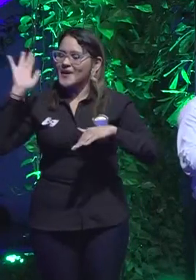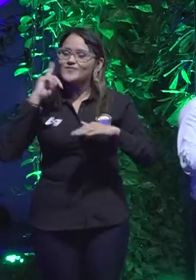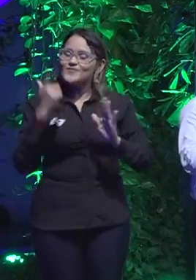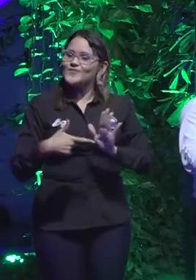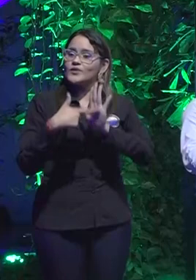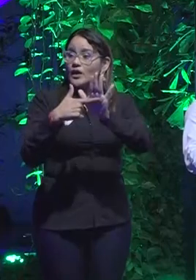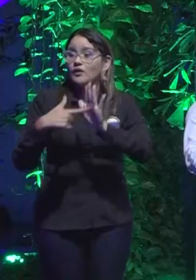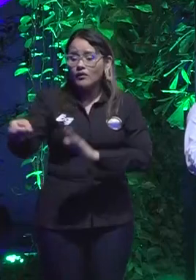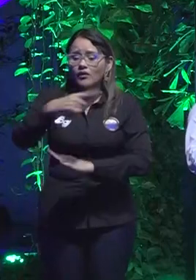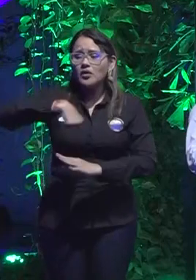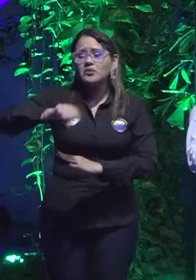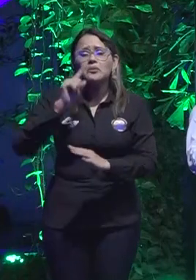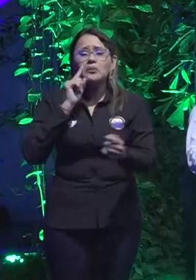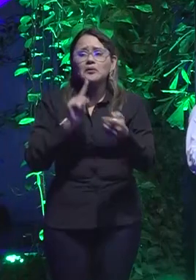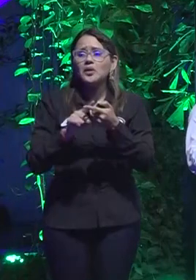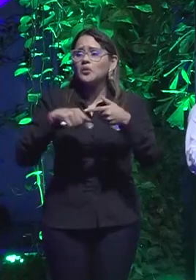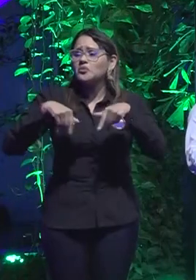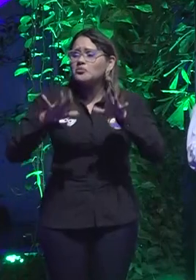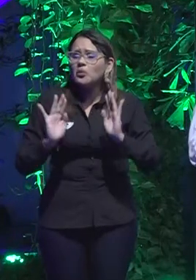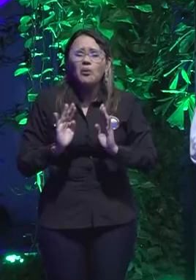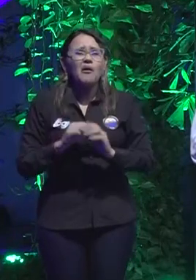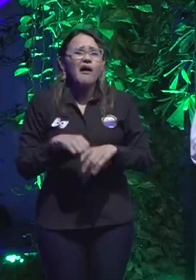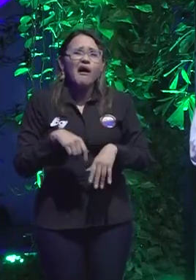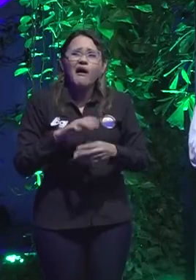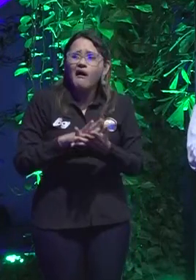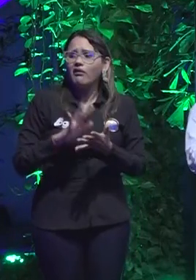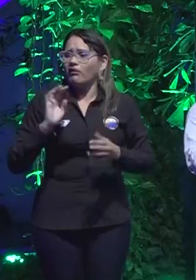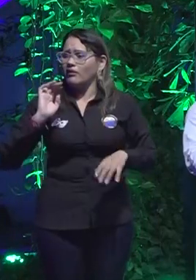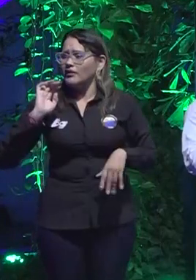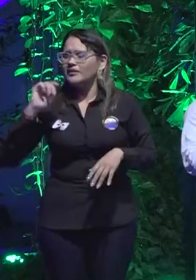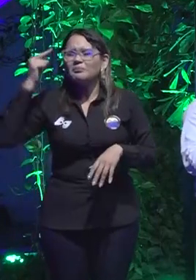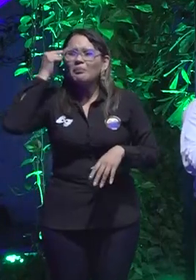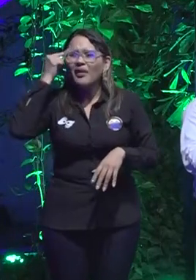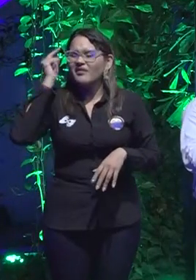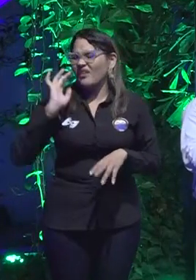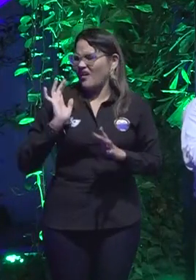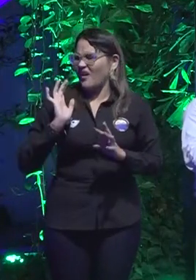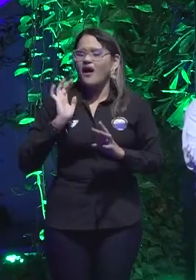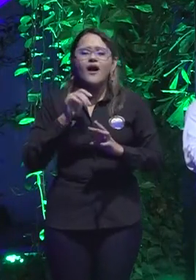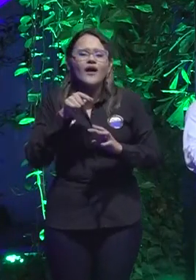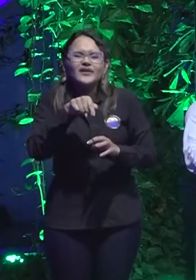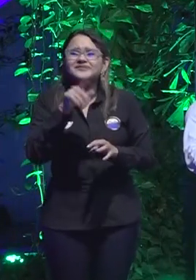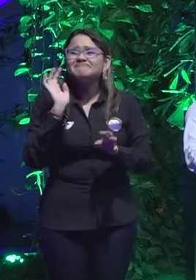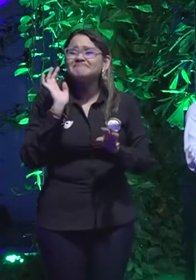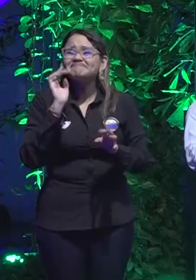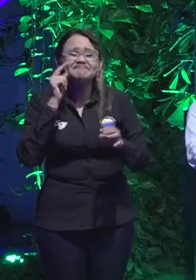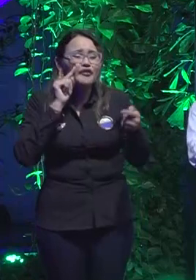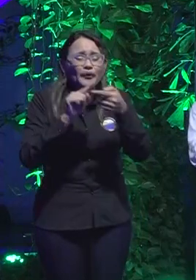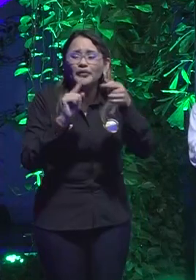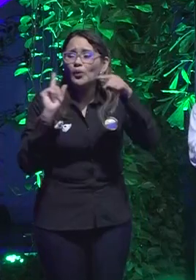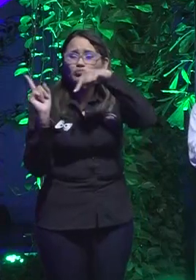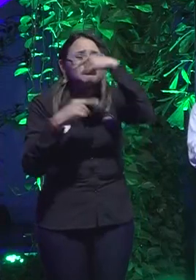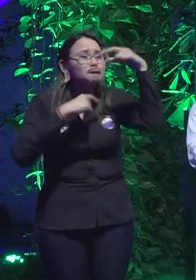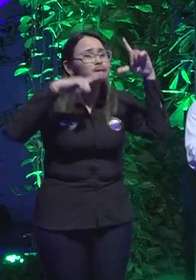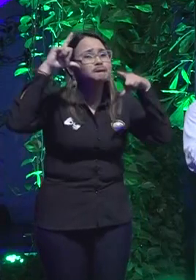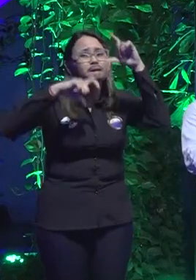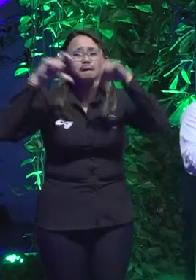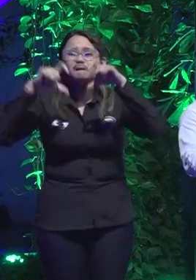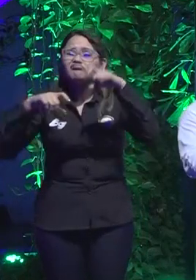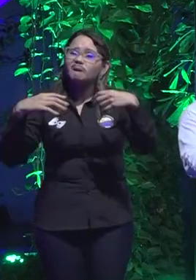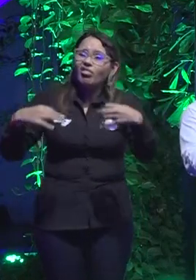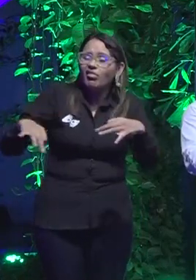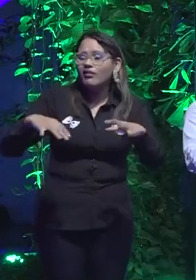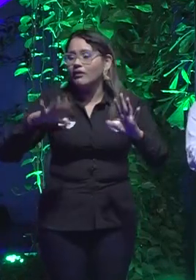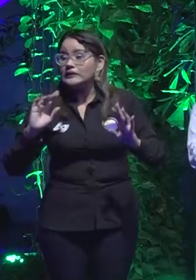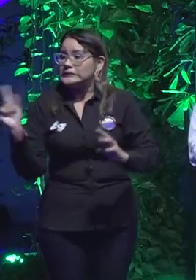un turismo basado en low cost. Si seguimos pensando que nuestro turismo va a ser un turismo depredador, que viene